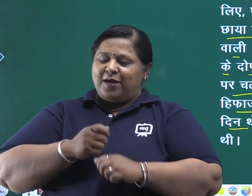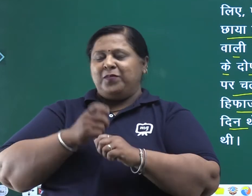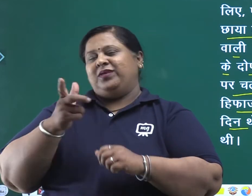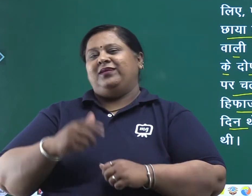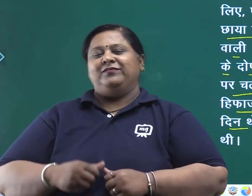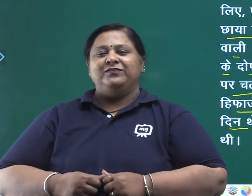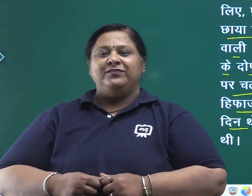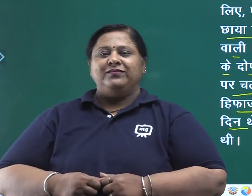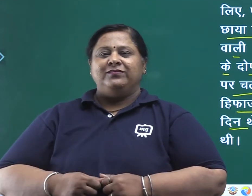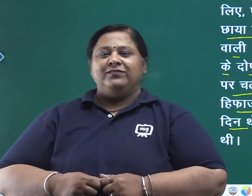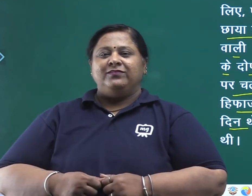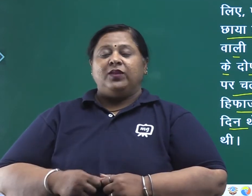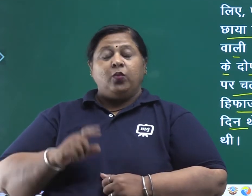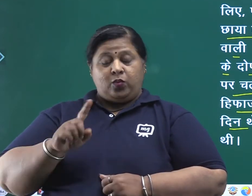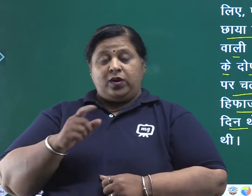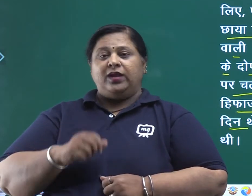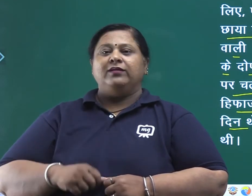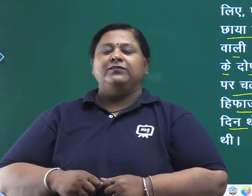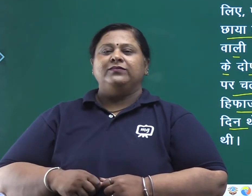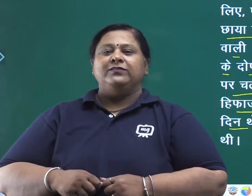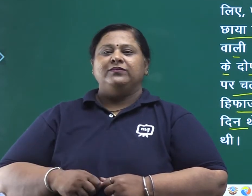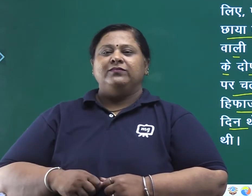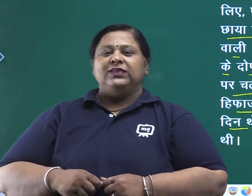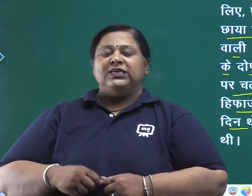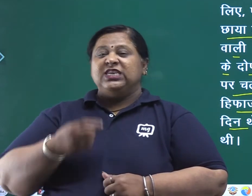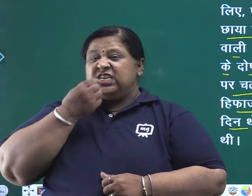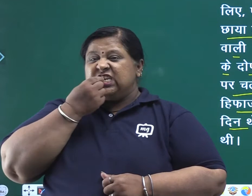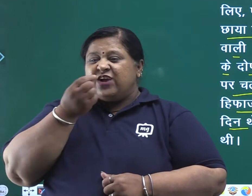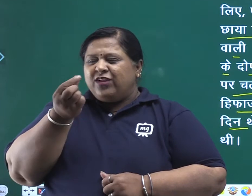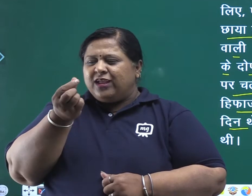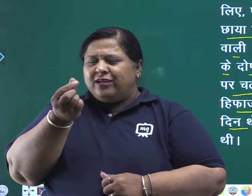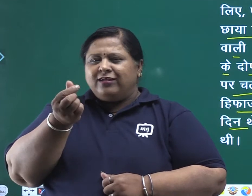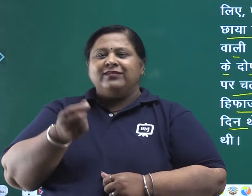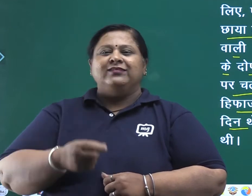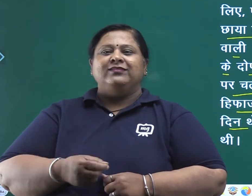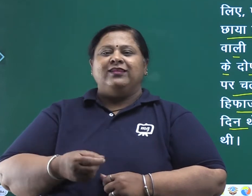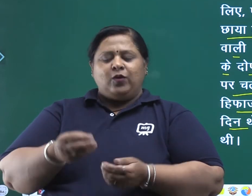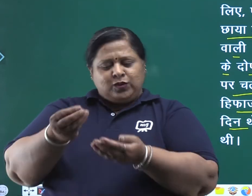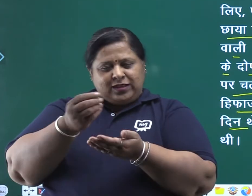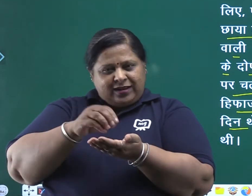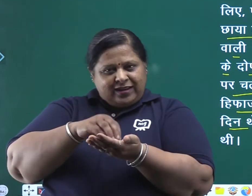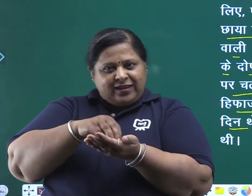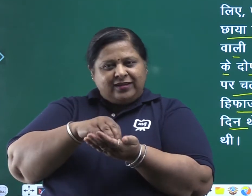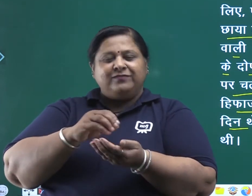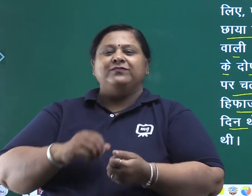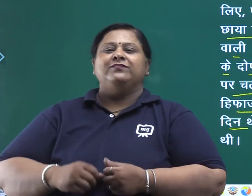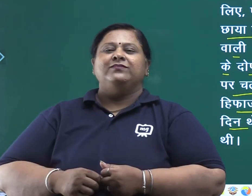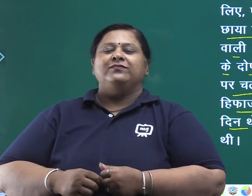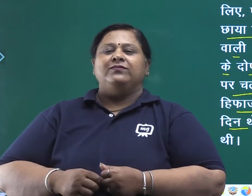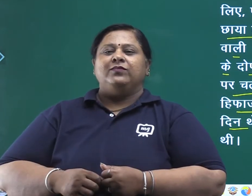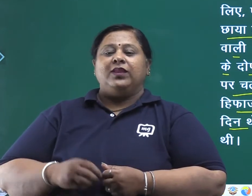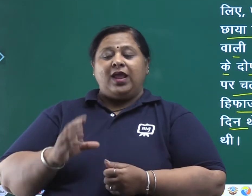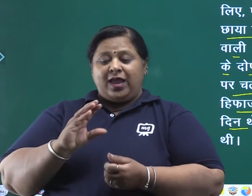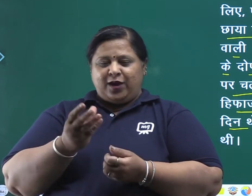किए। उन्होंने चावल के कुछ दाने लिए,